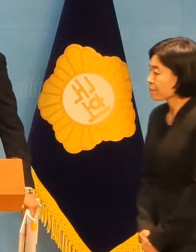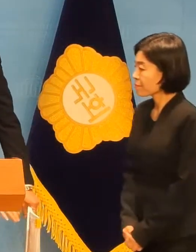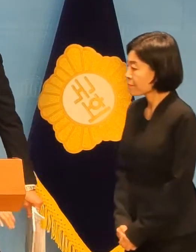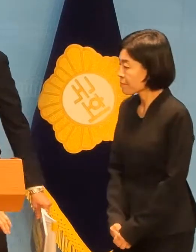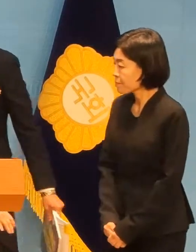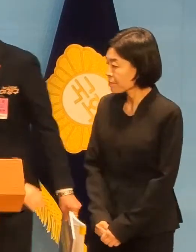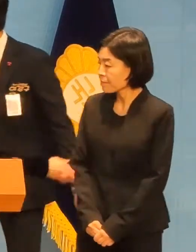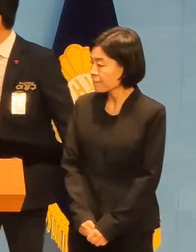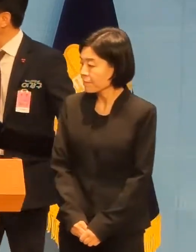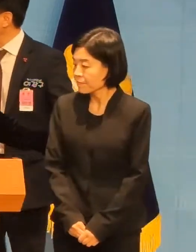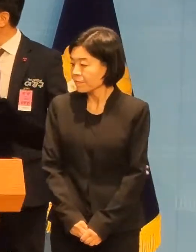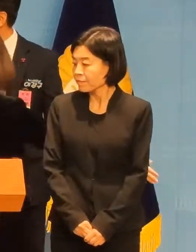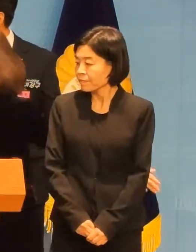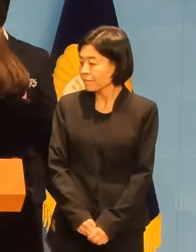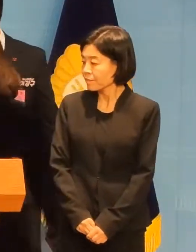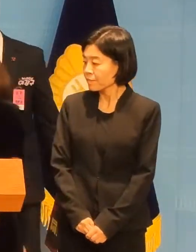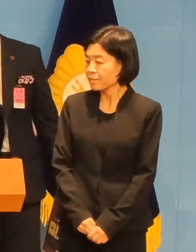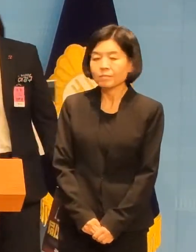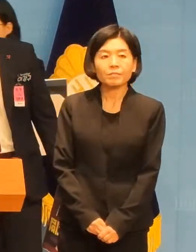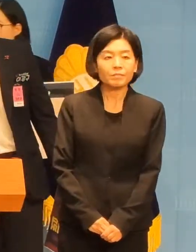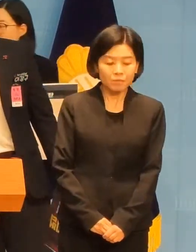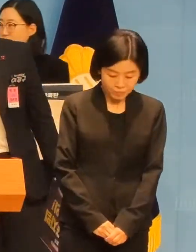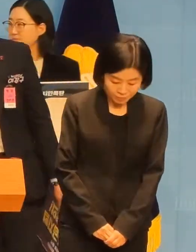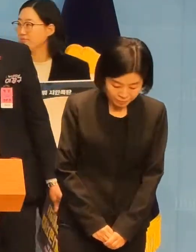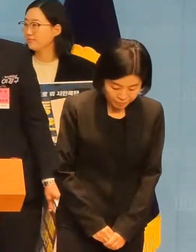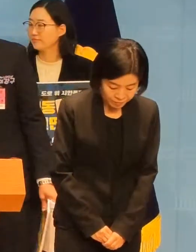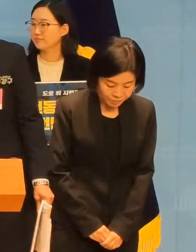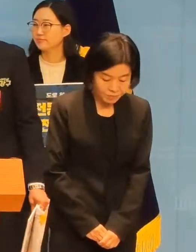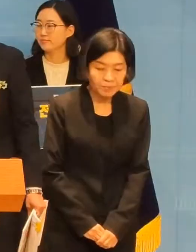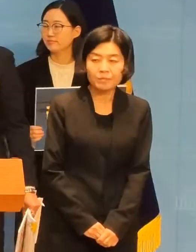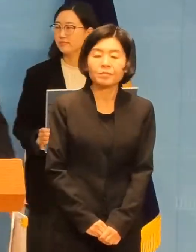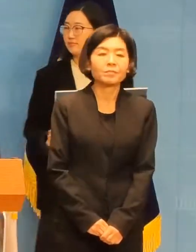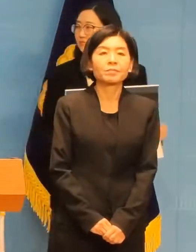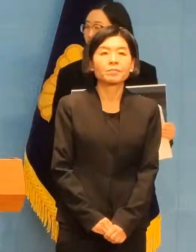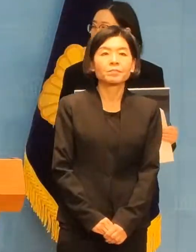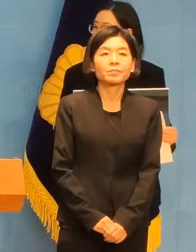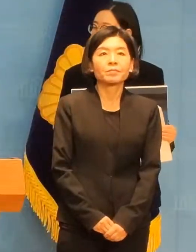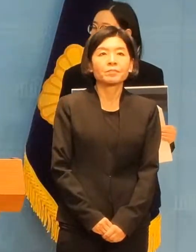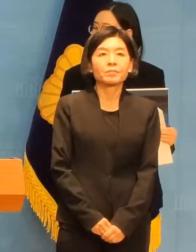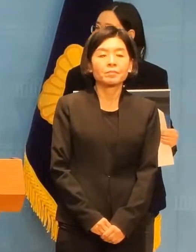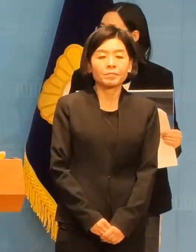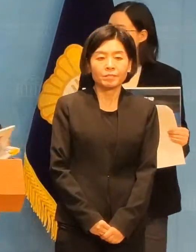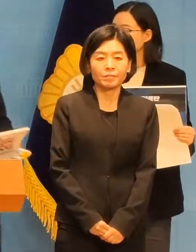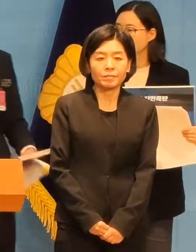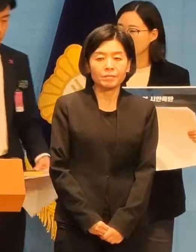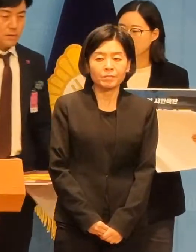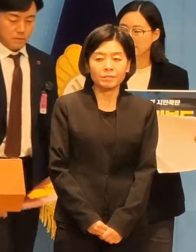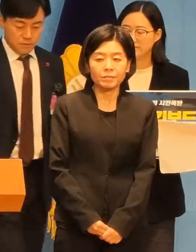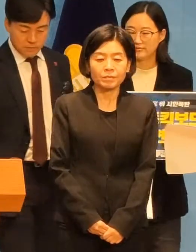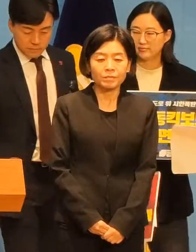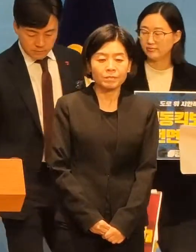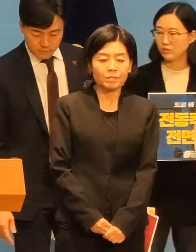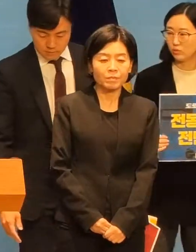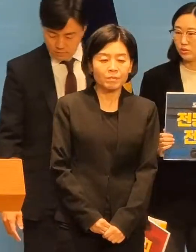여기 저 옆으로 오고 1번, 2번을 여기다 세우시죠. 1번 이렇게.